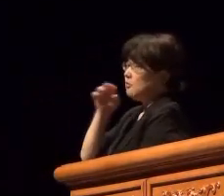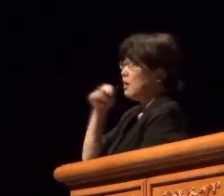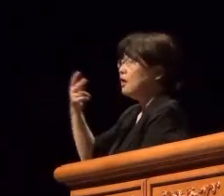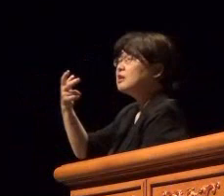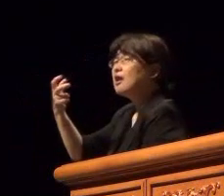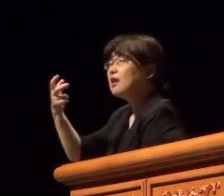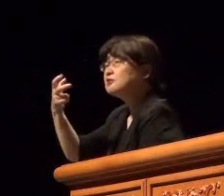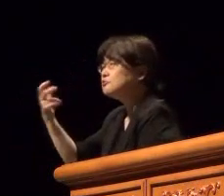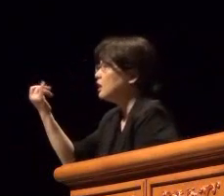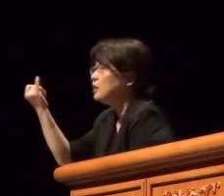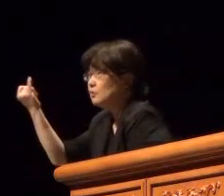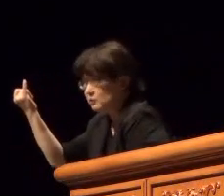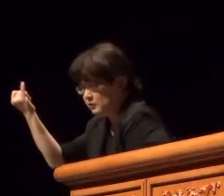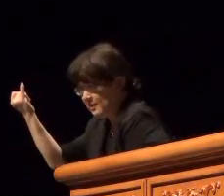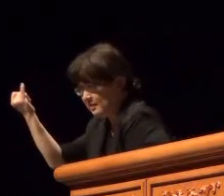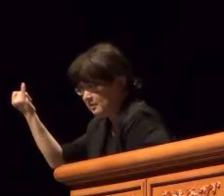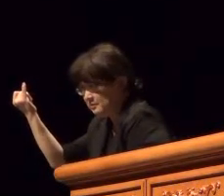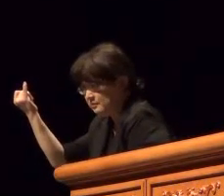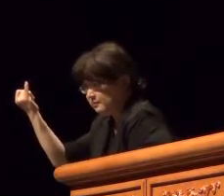代の女性です。